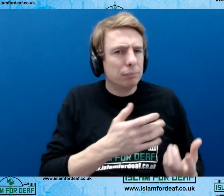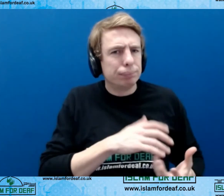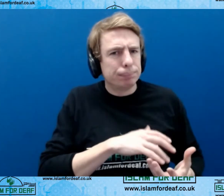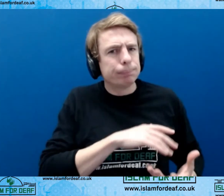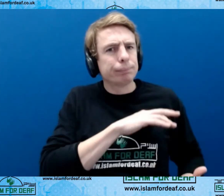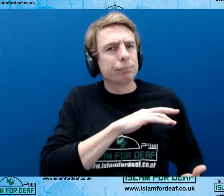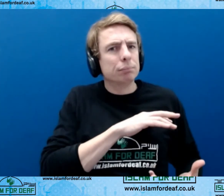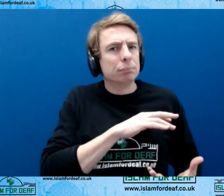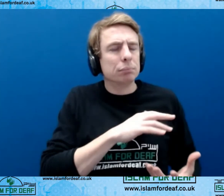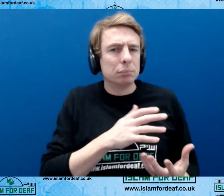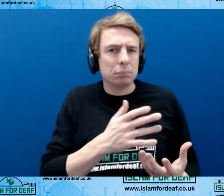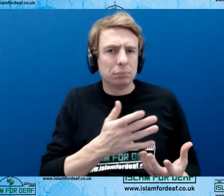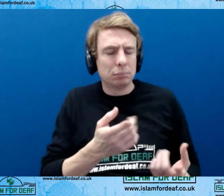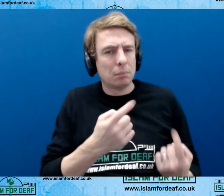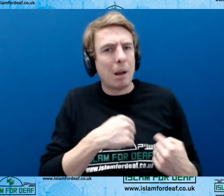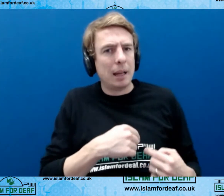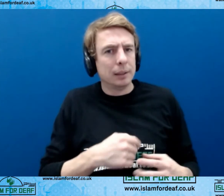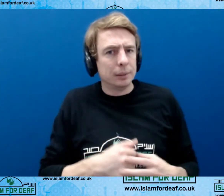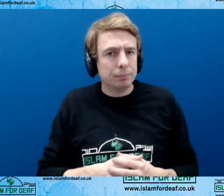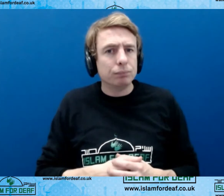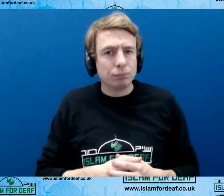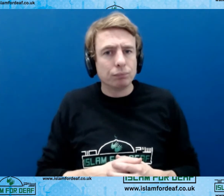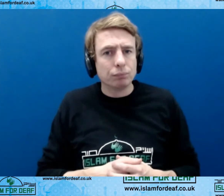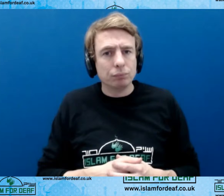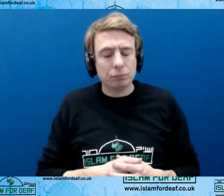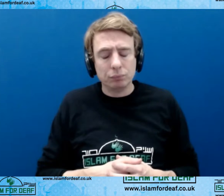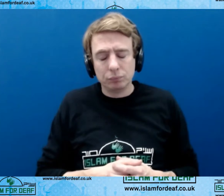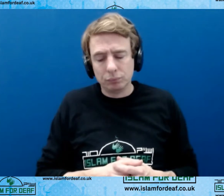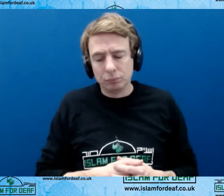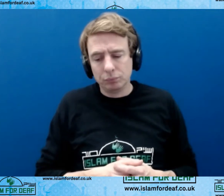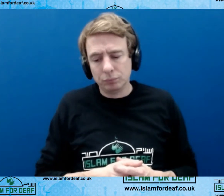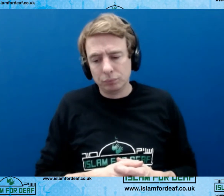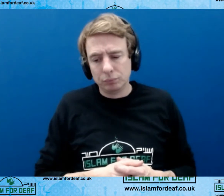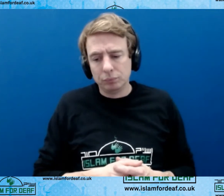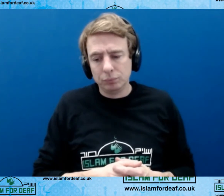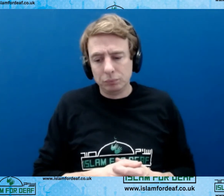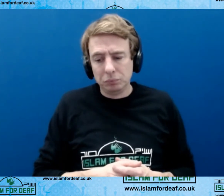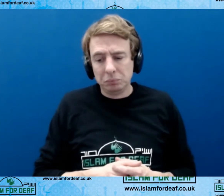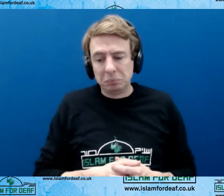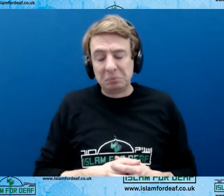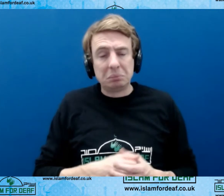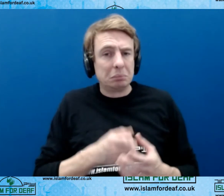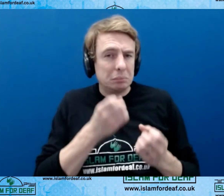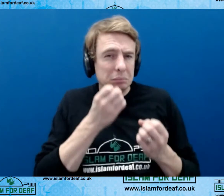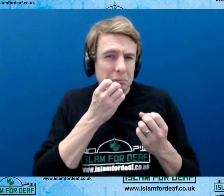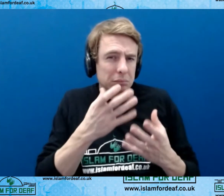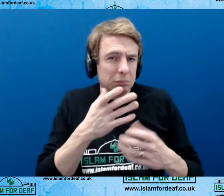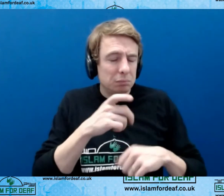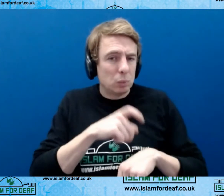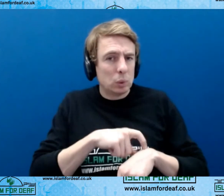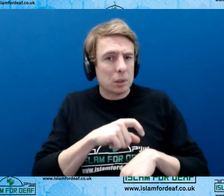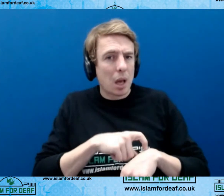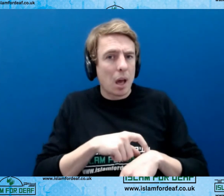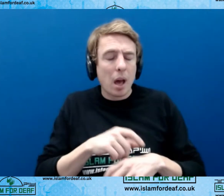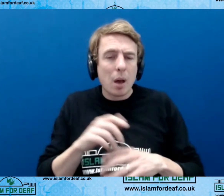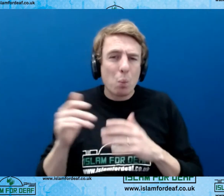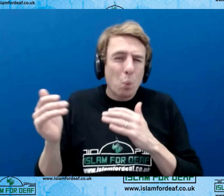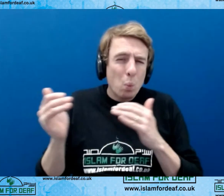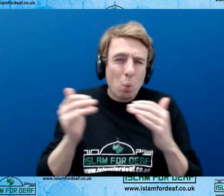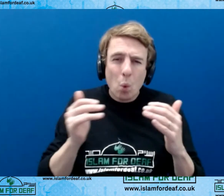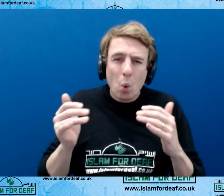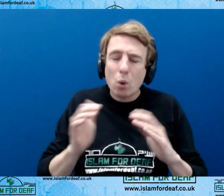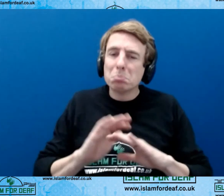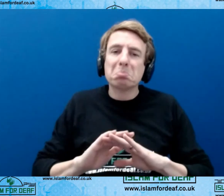وأمن. And they were in a time of peace and prosperity.